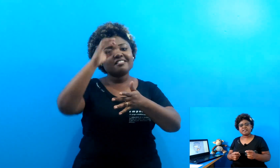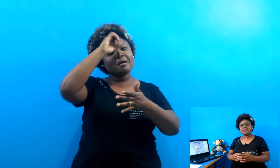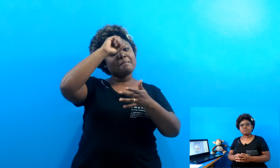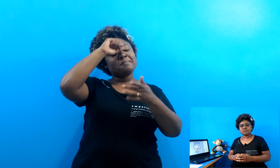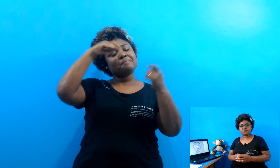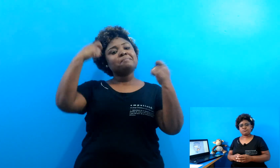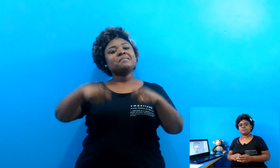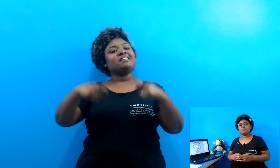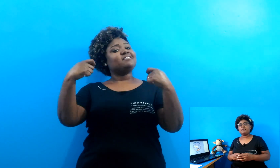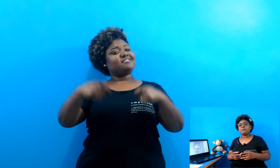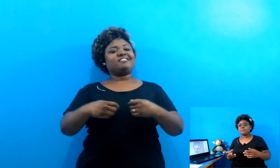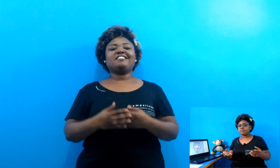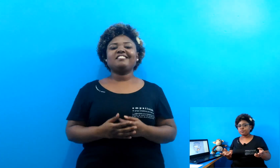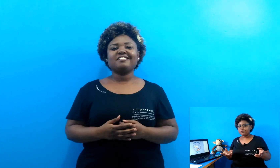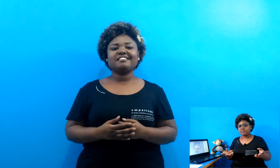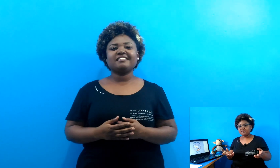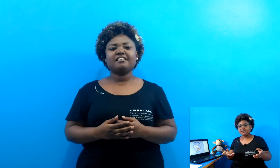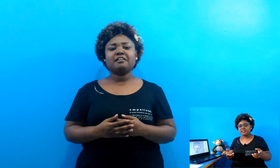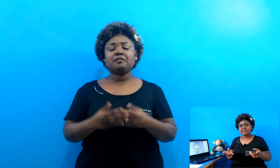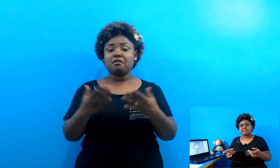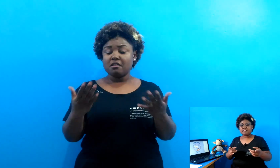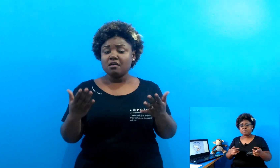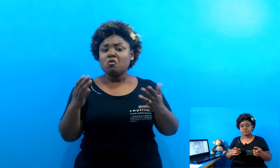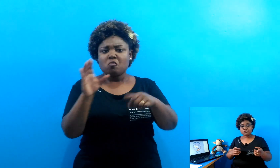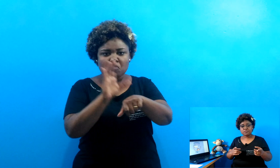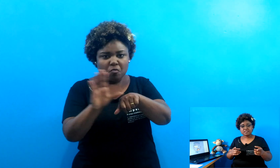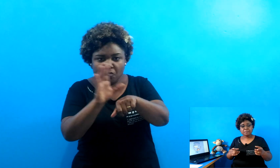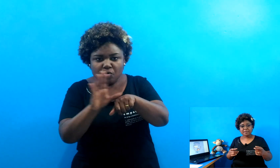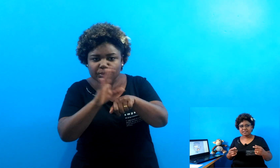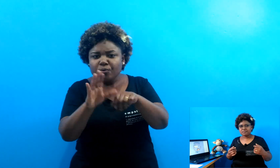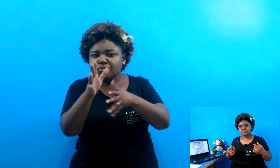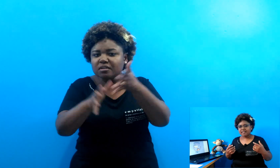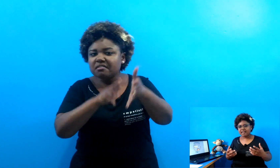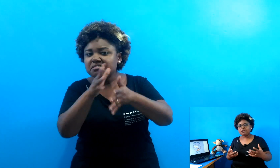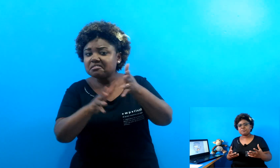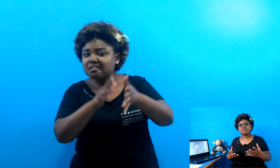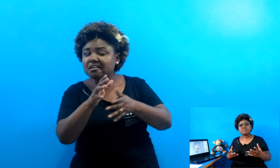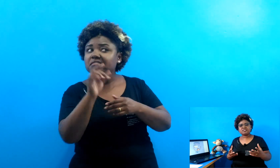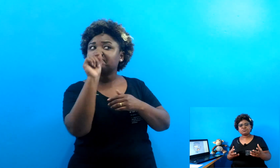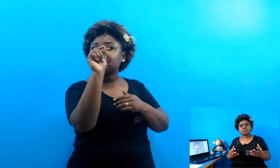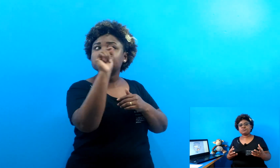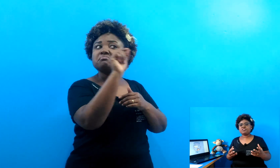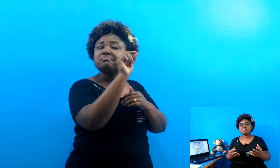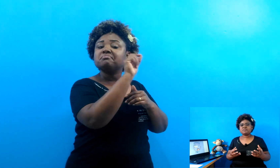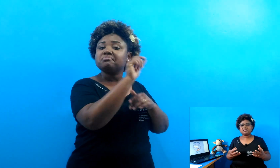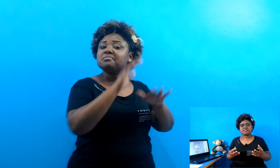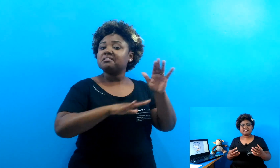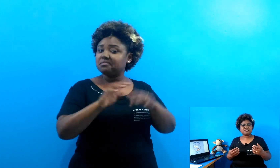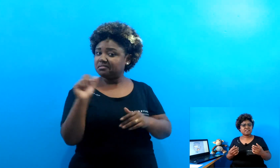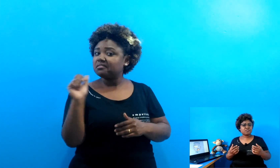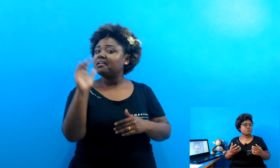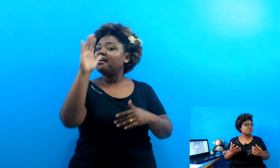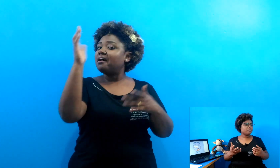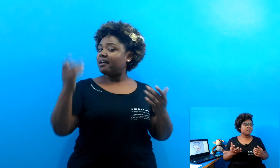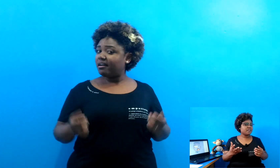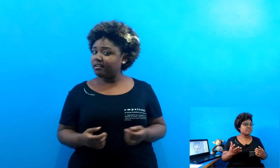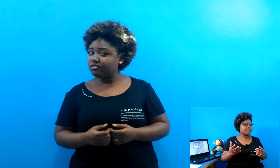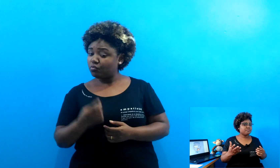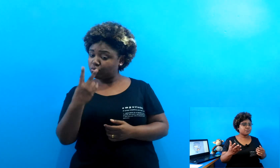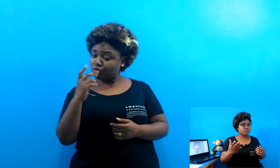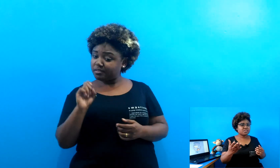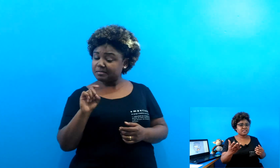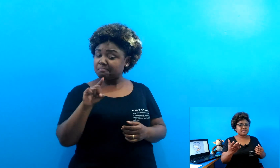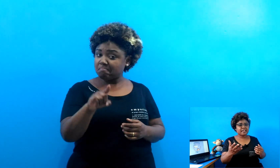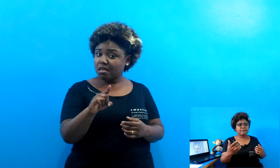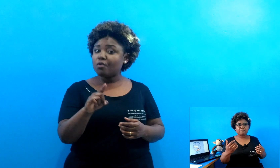tem um parente surdo. Mesmo porque tem pessoas que pagam caro para fazer cursos de língua de sinais. Tem curso por aí